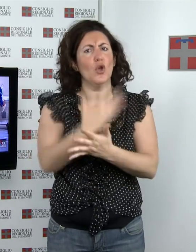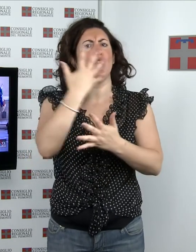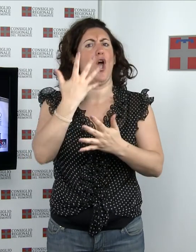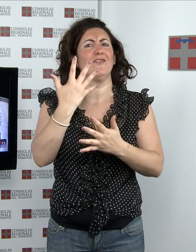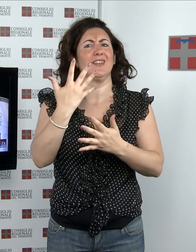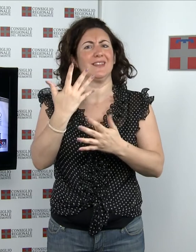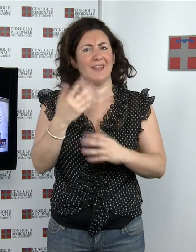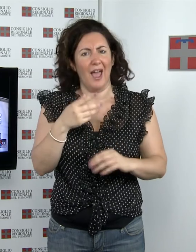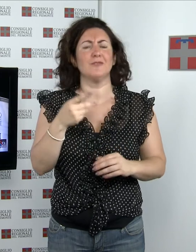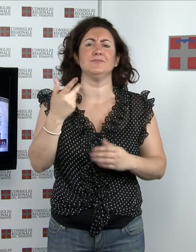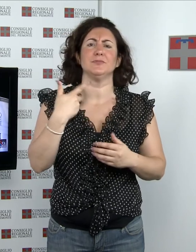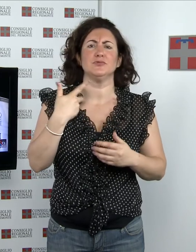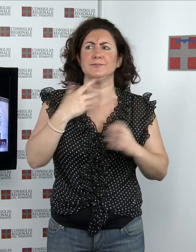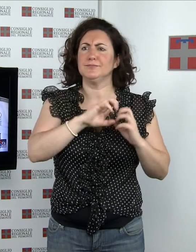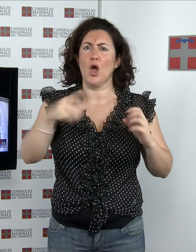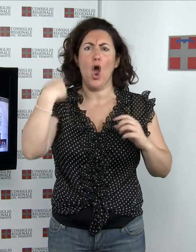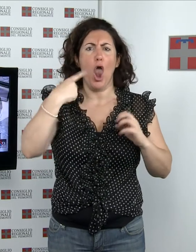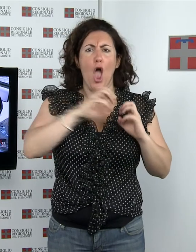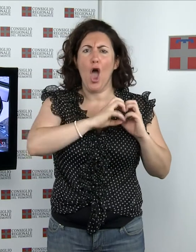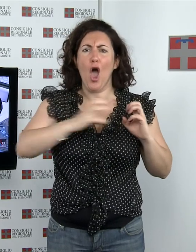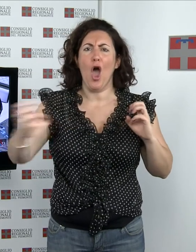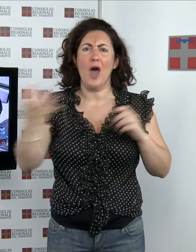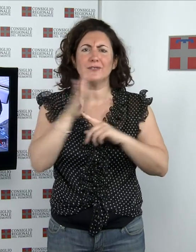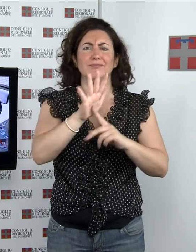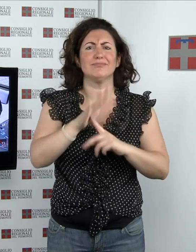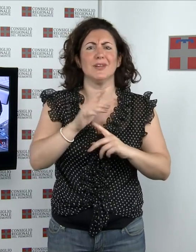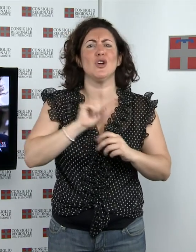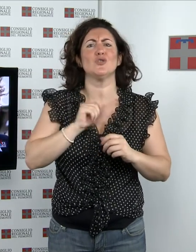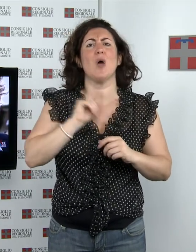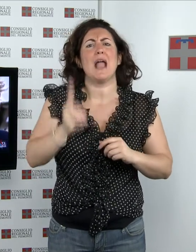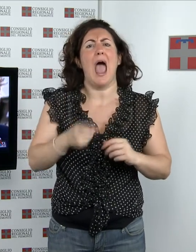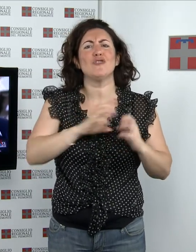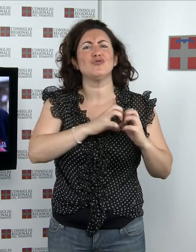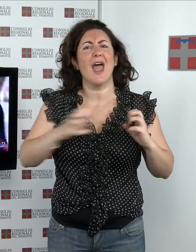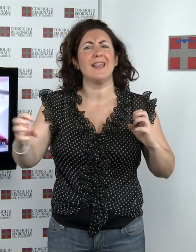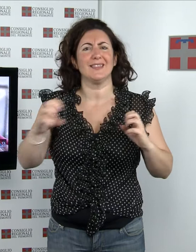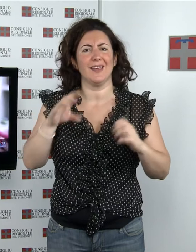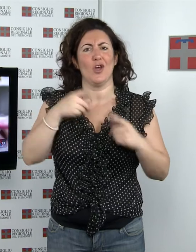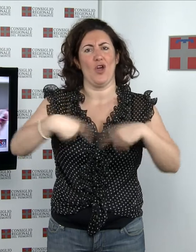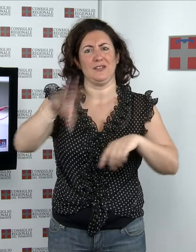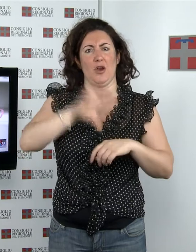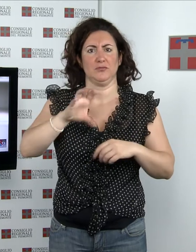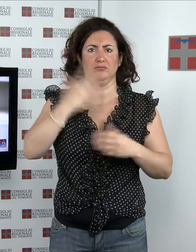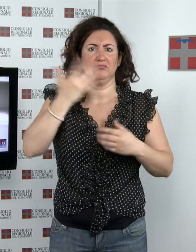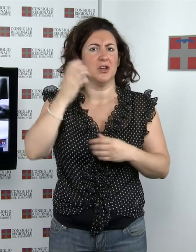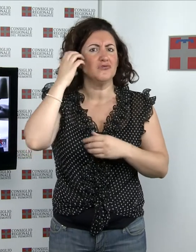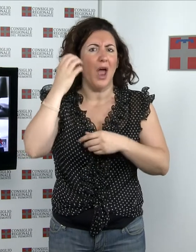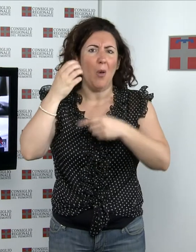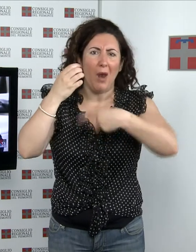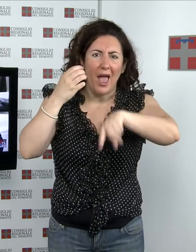gadget marchiati consiglio regionale Le cornette Retrò super vivaci da collegare a un moderno cellulare Sono il pezzo forte della vetrina